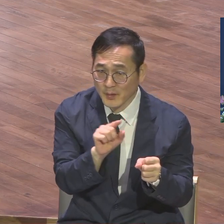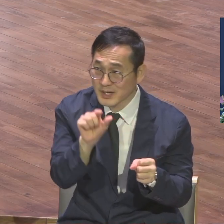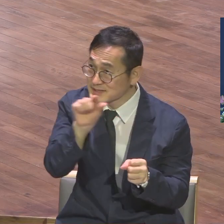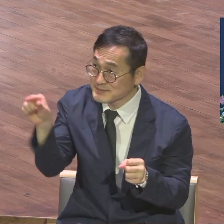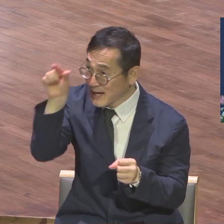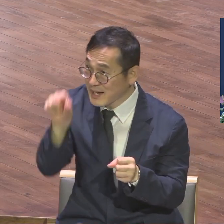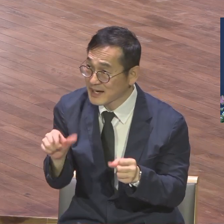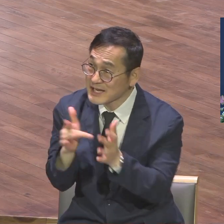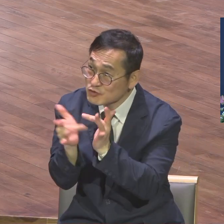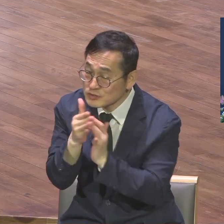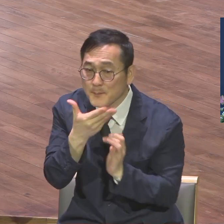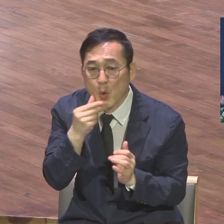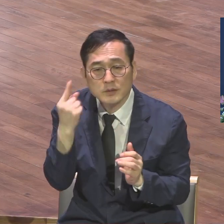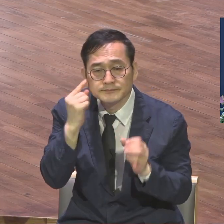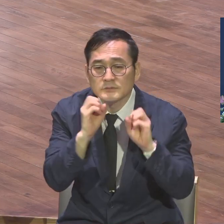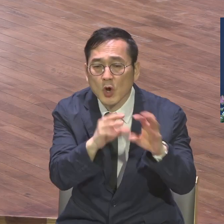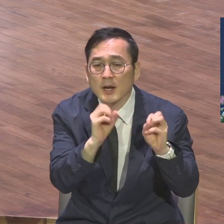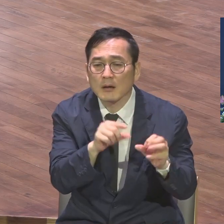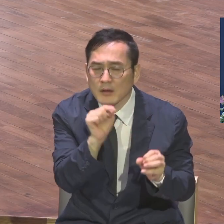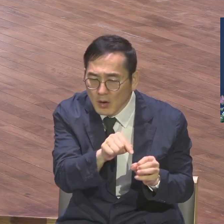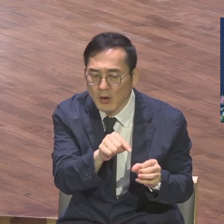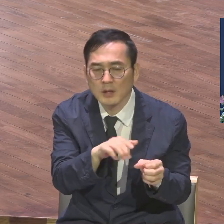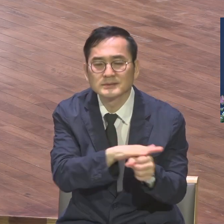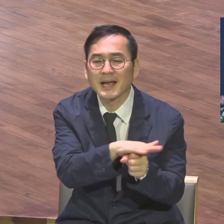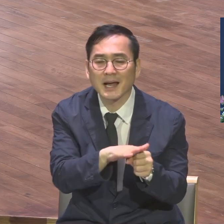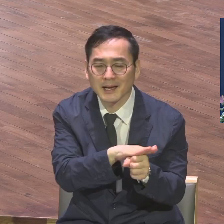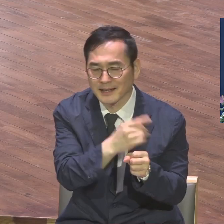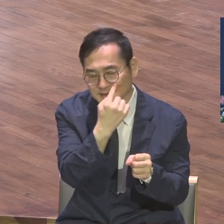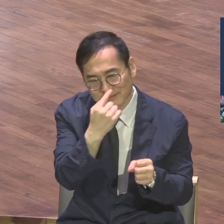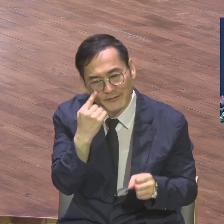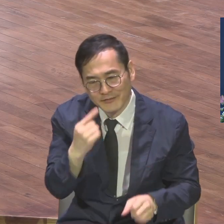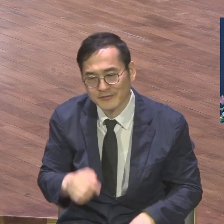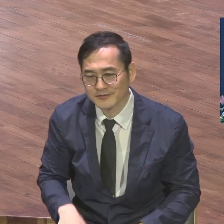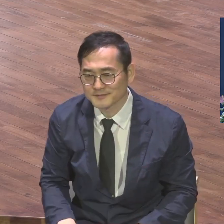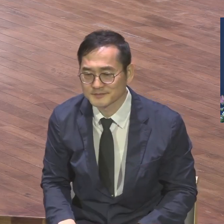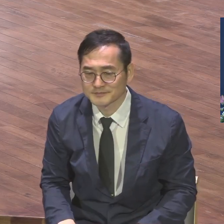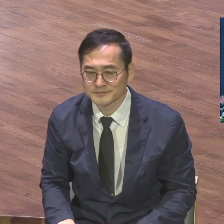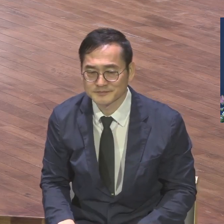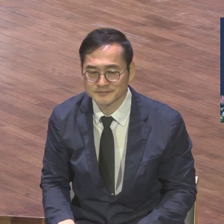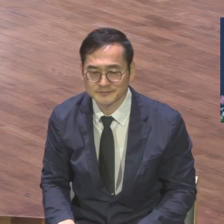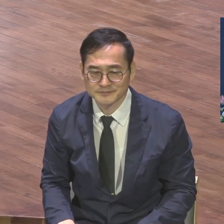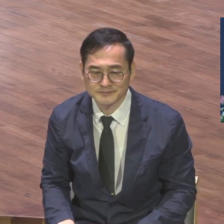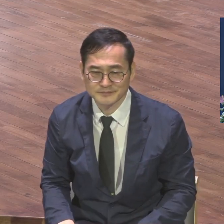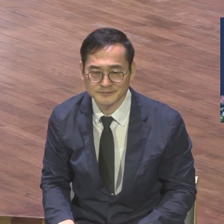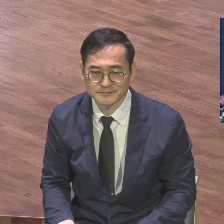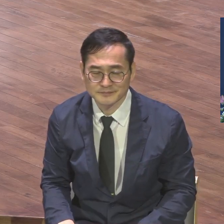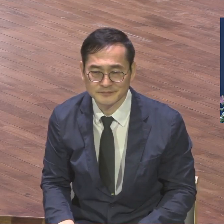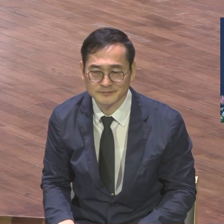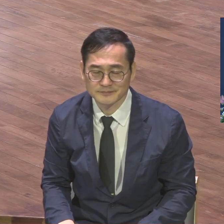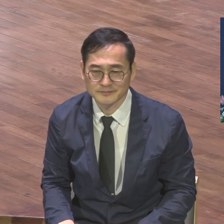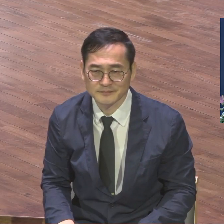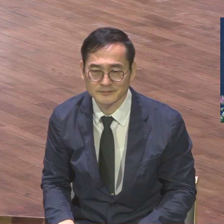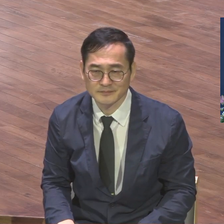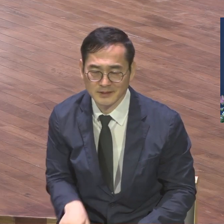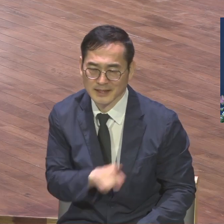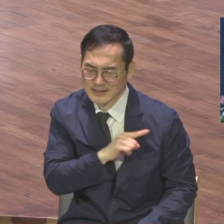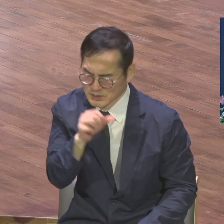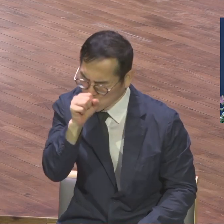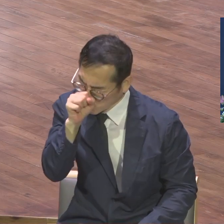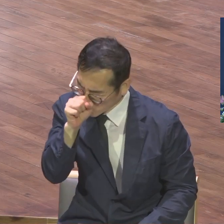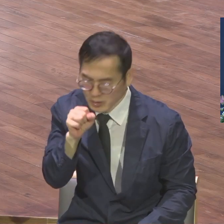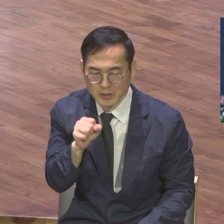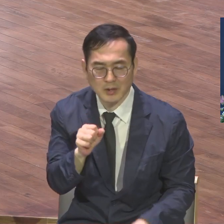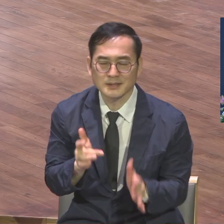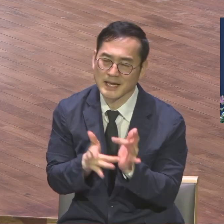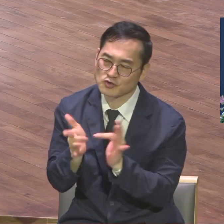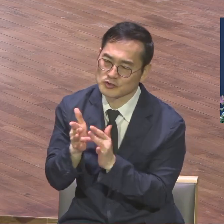십자가 복음이에요. 이웃에게 줄 수 있는 최고의 사랑. 십자가 사랑. 십자가 복음. 예수가